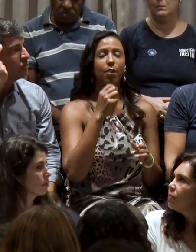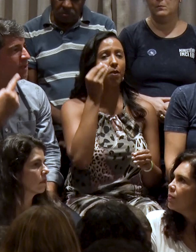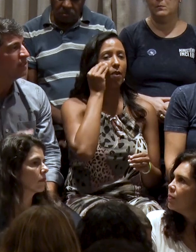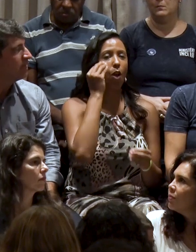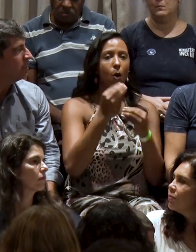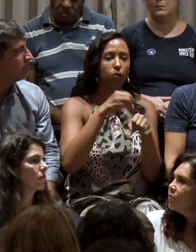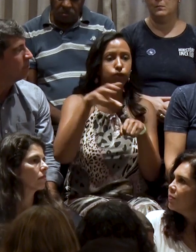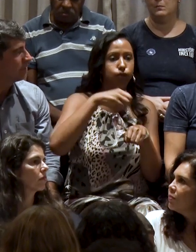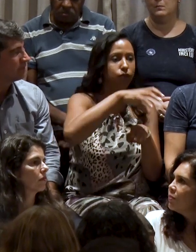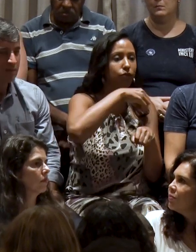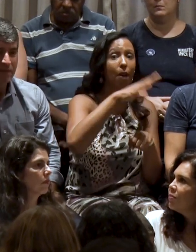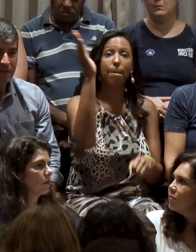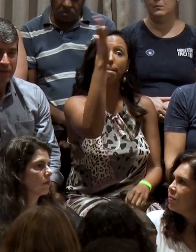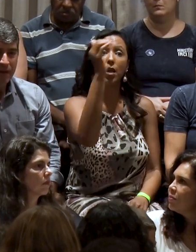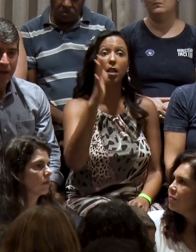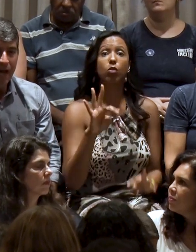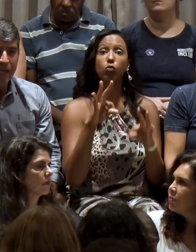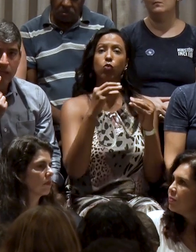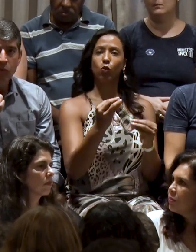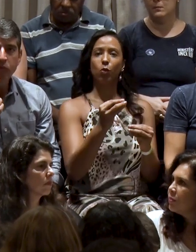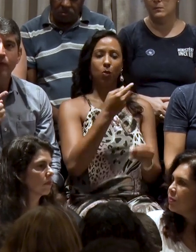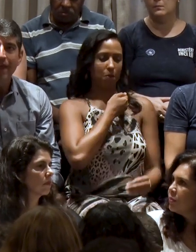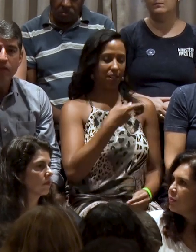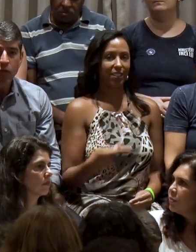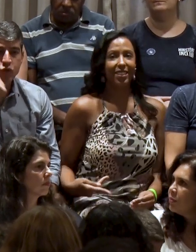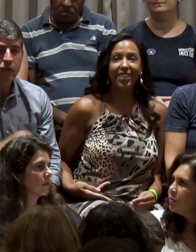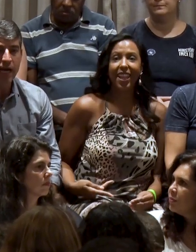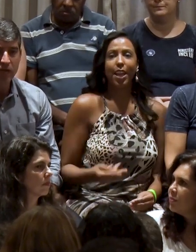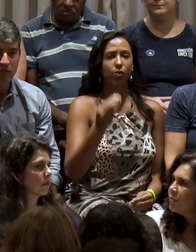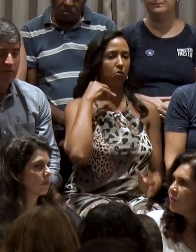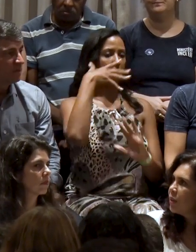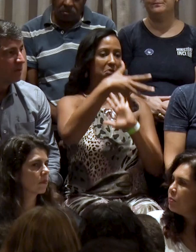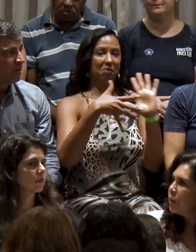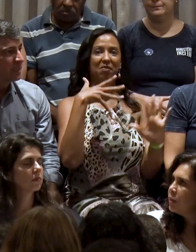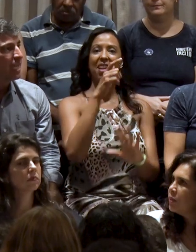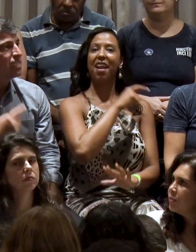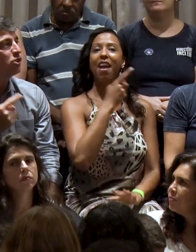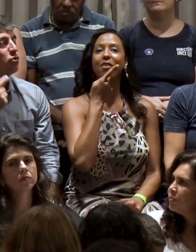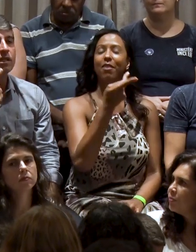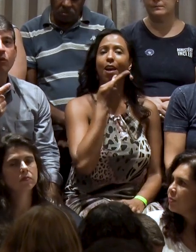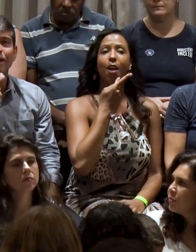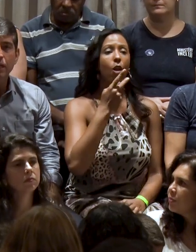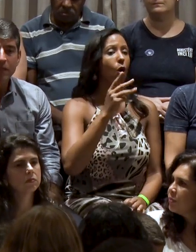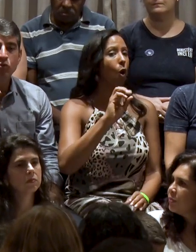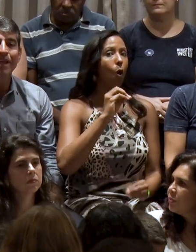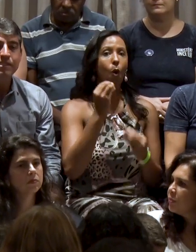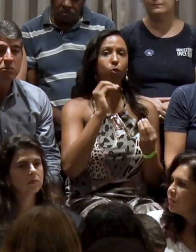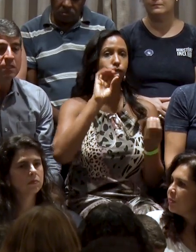do presidente da República. Aquilo foi revolucionário. Tem gente estudando Libras no Brasil